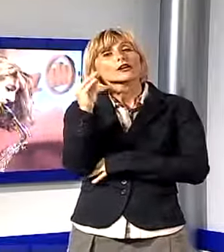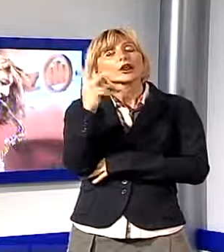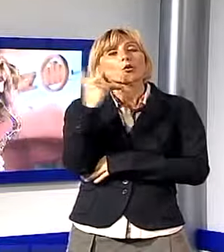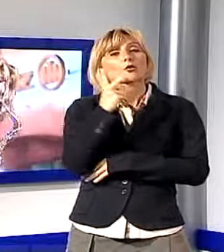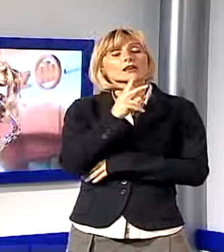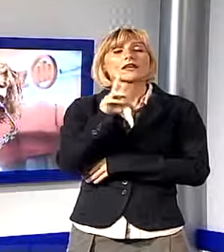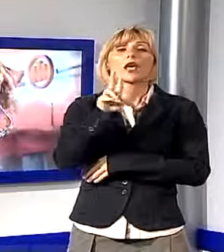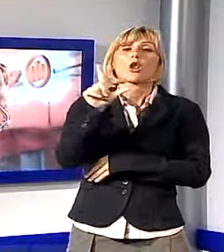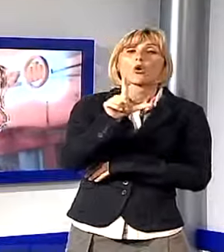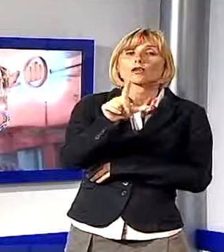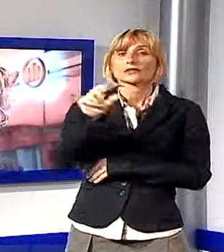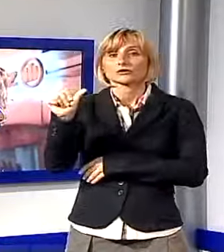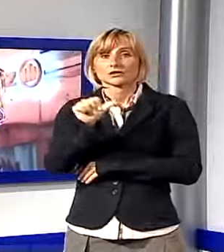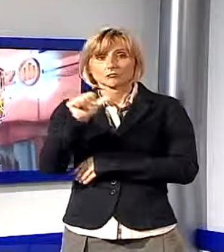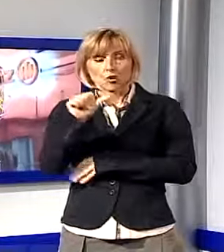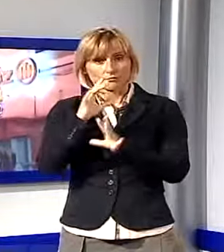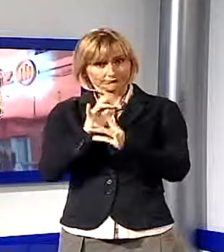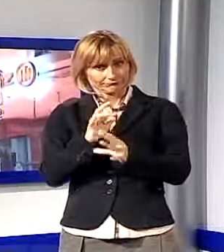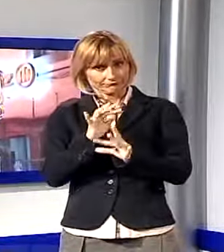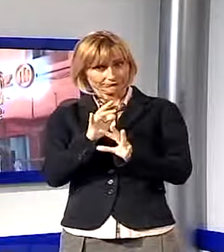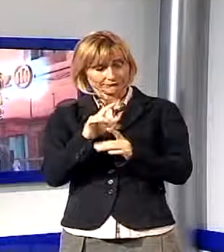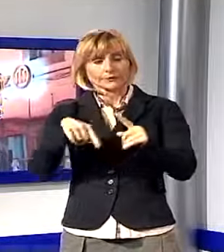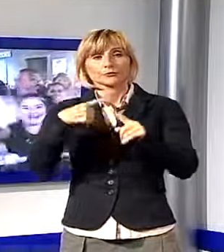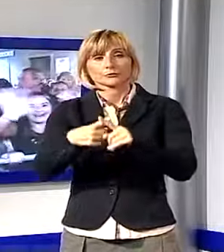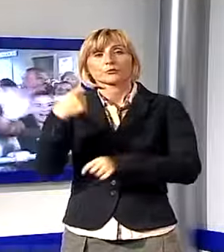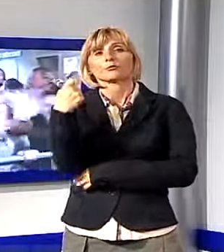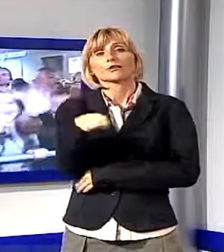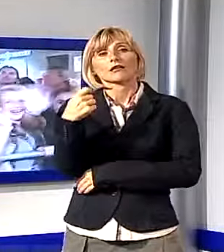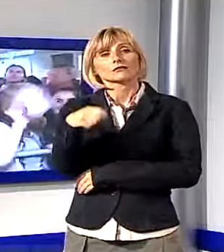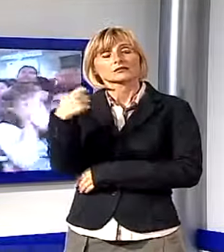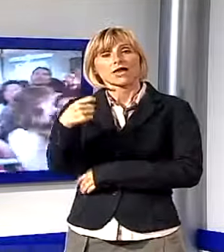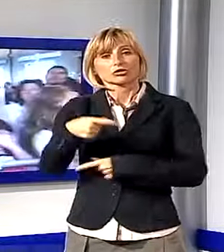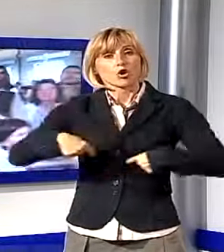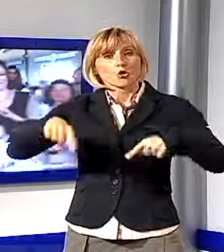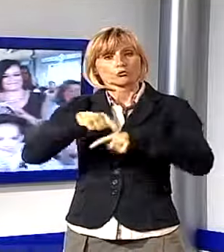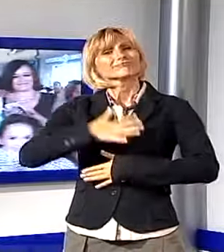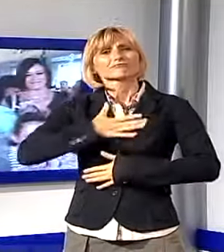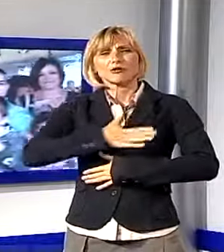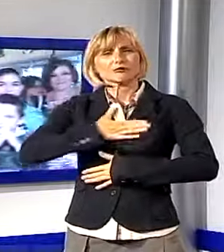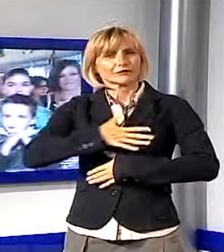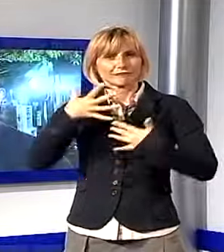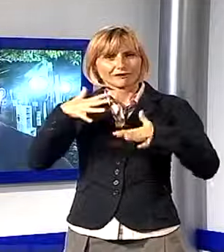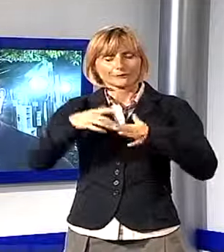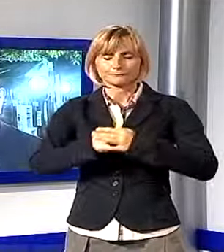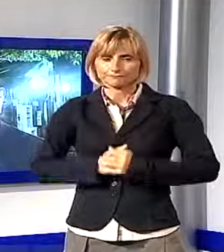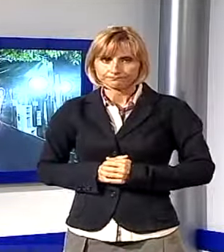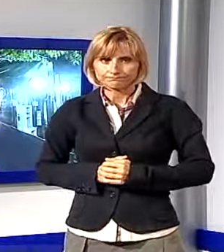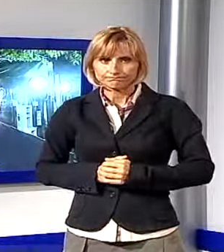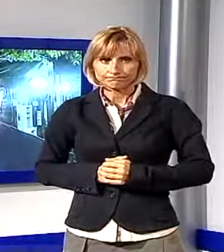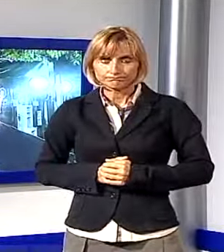Simoni e il suo sax. Giustamente soddisfatto il presidente del comitato Compriamo a Castelnuovo. Abbiamo avuto un'affluenza ottima